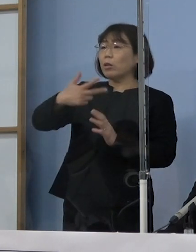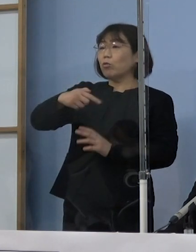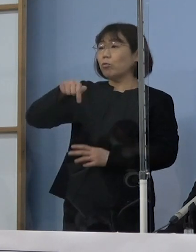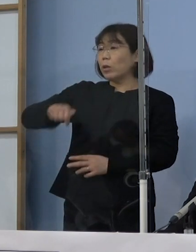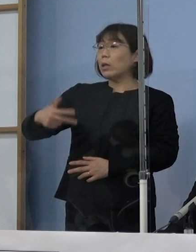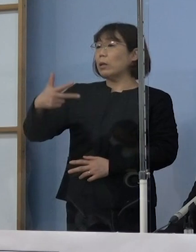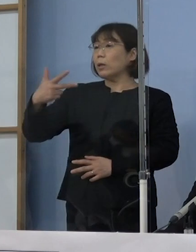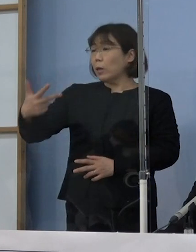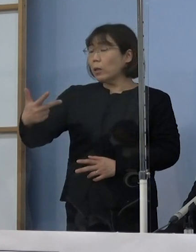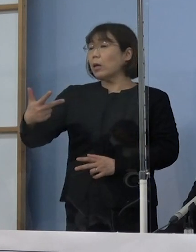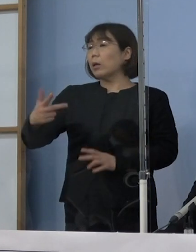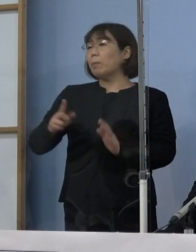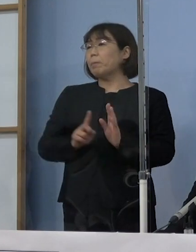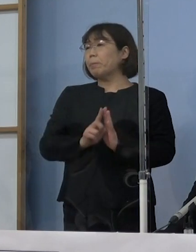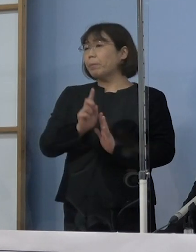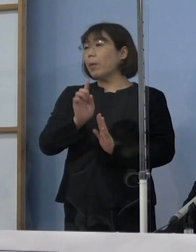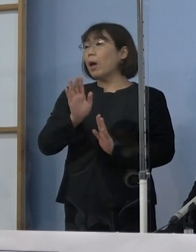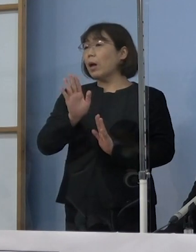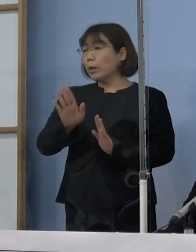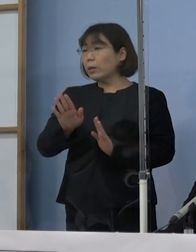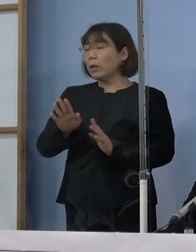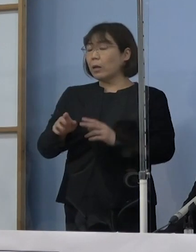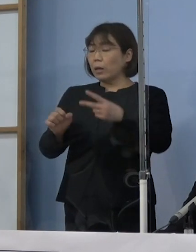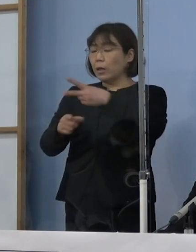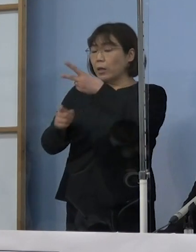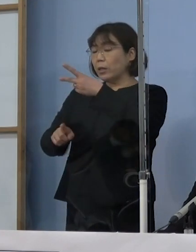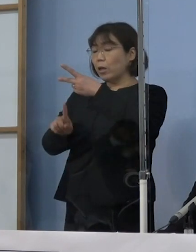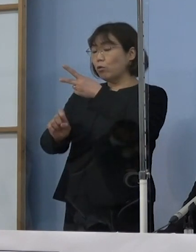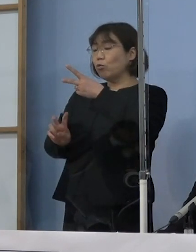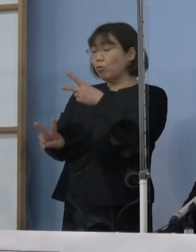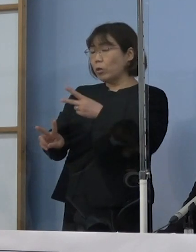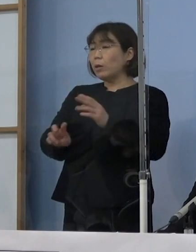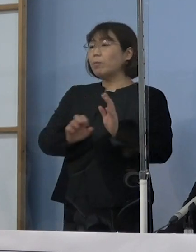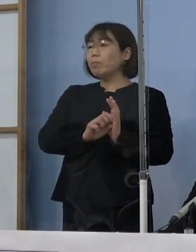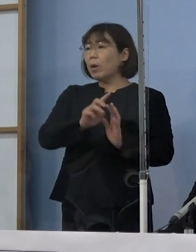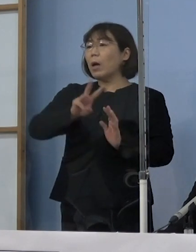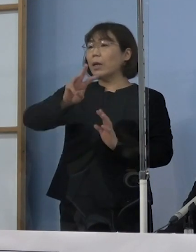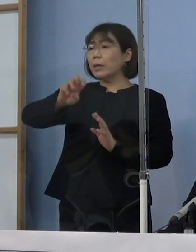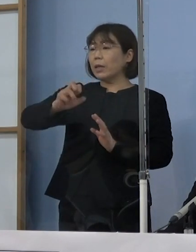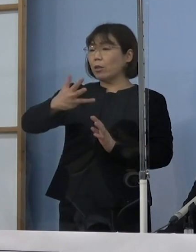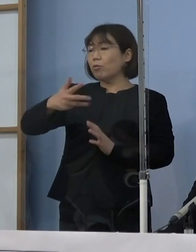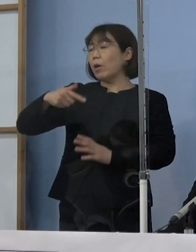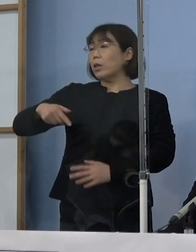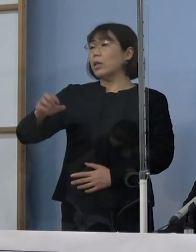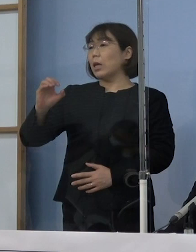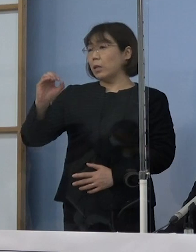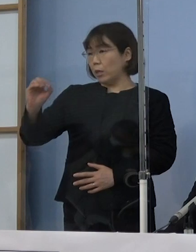発熱、2月12日 38.0 度、